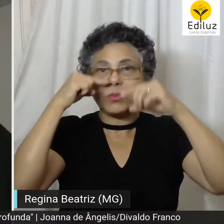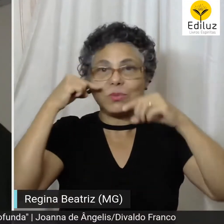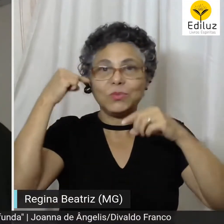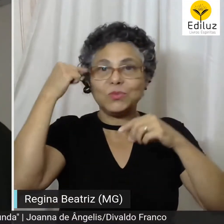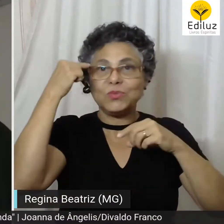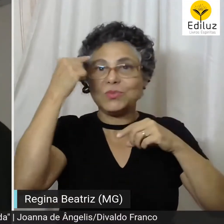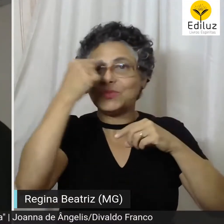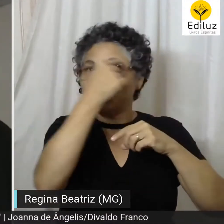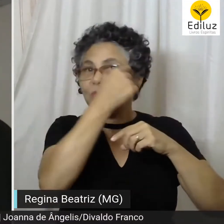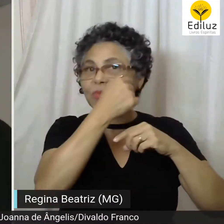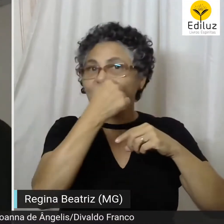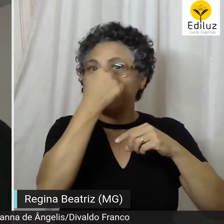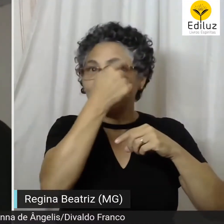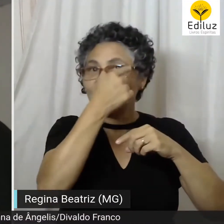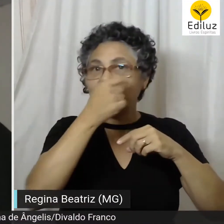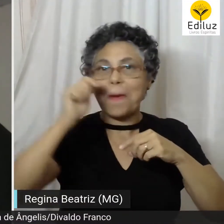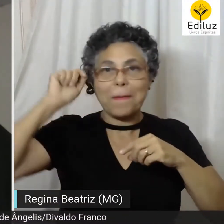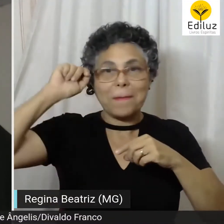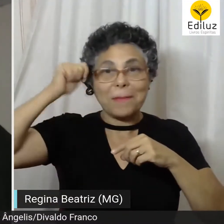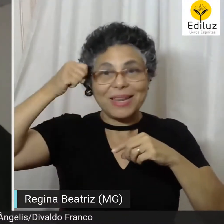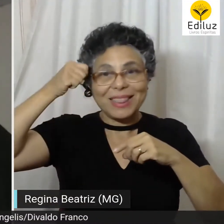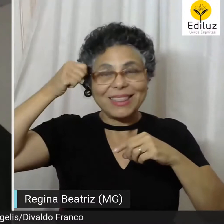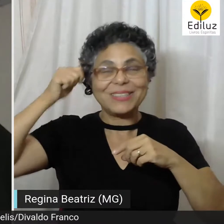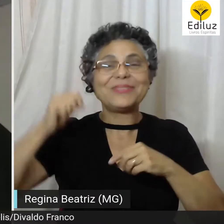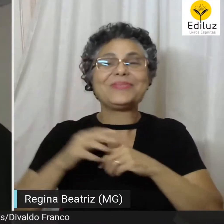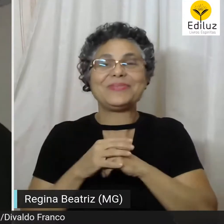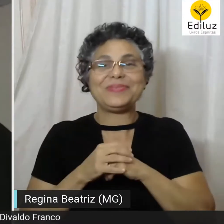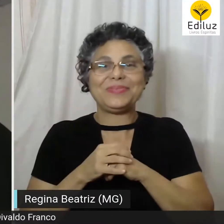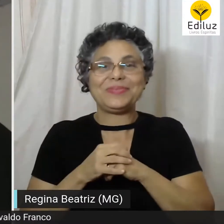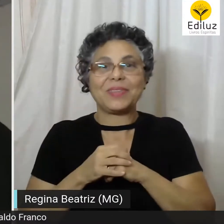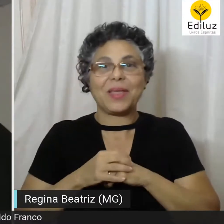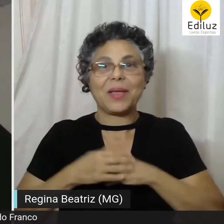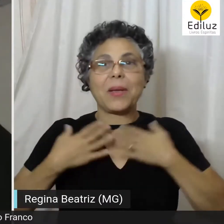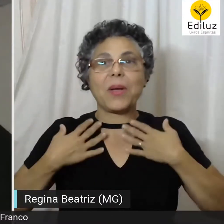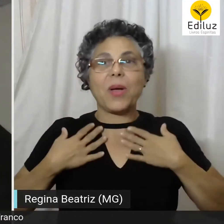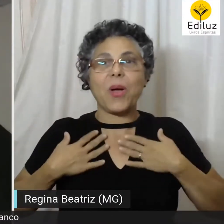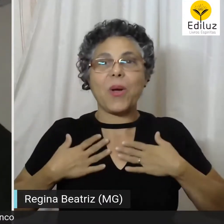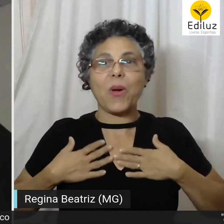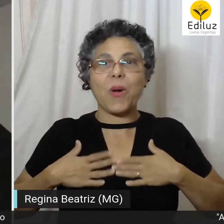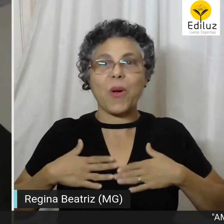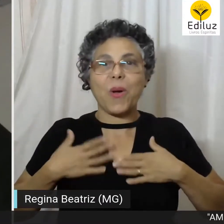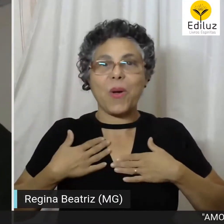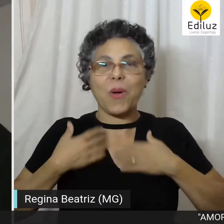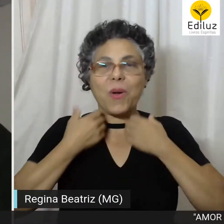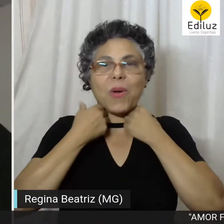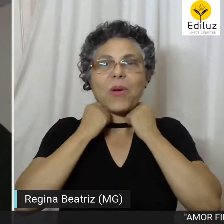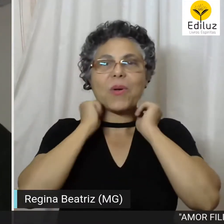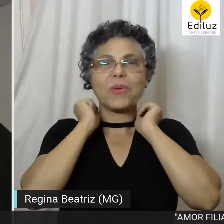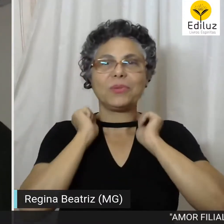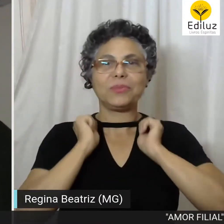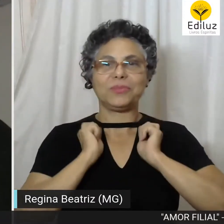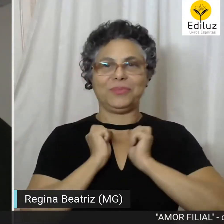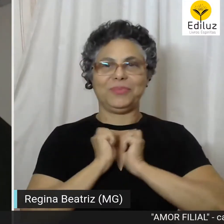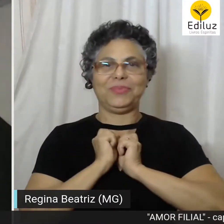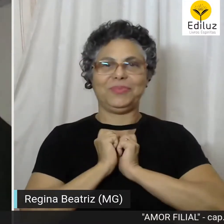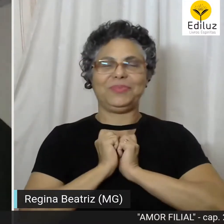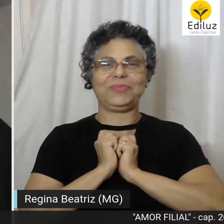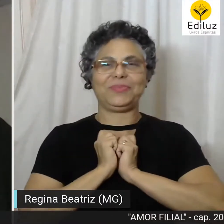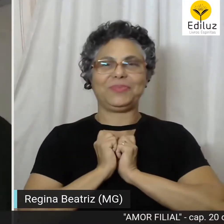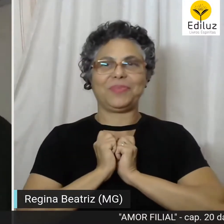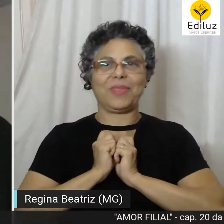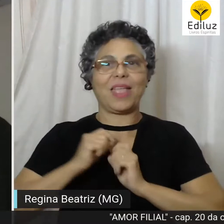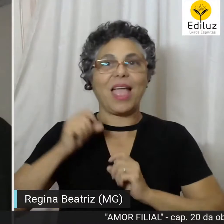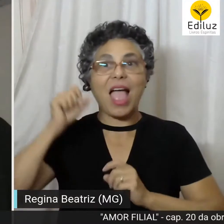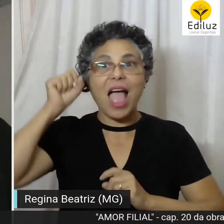semi-arredondados de armação preta, trajo uma blusa estilo polo,